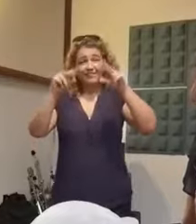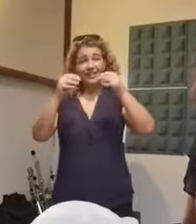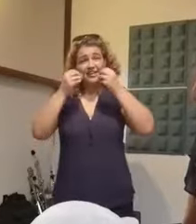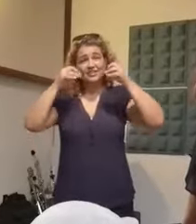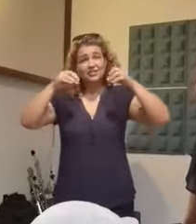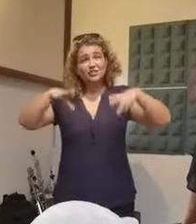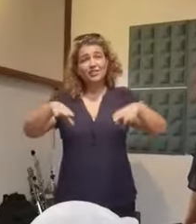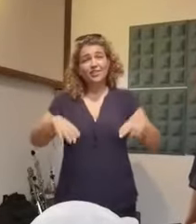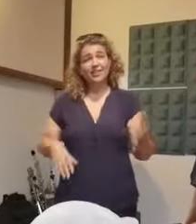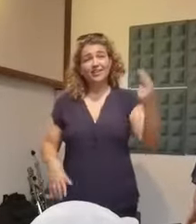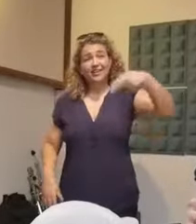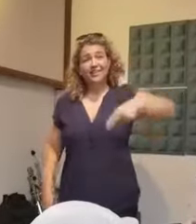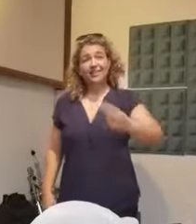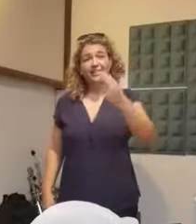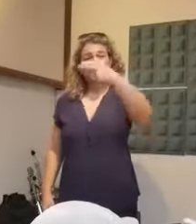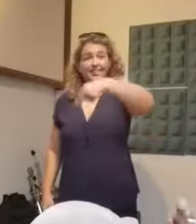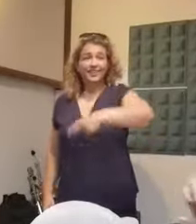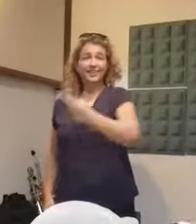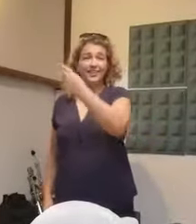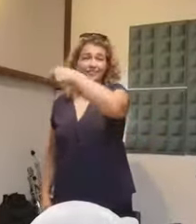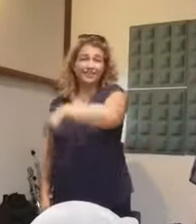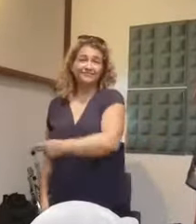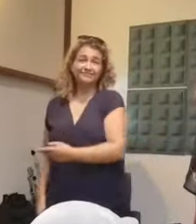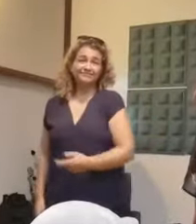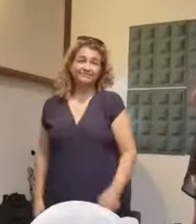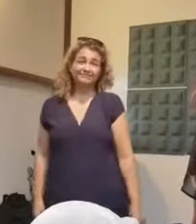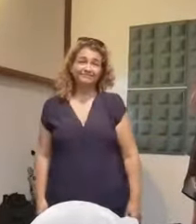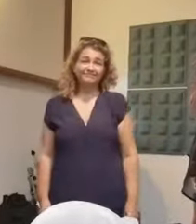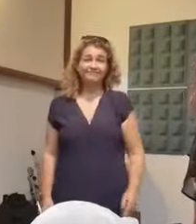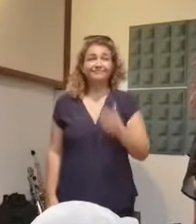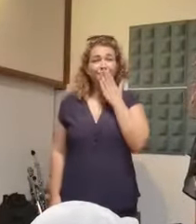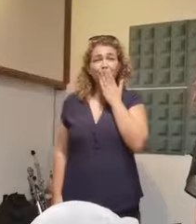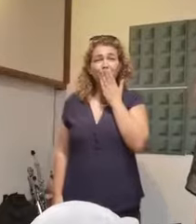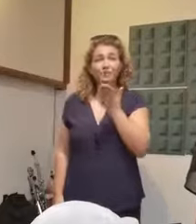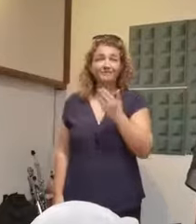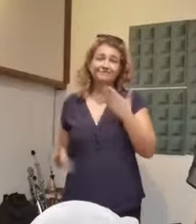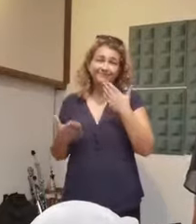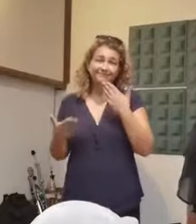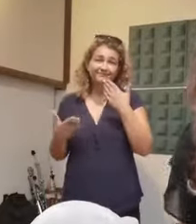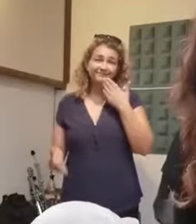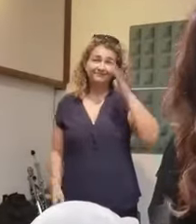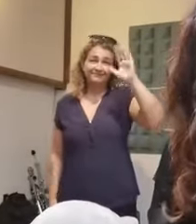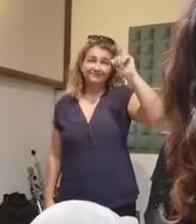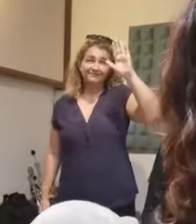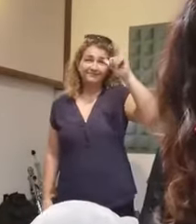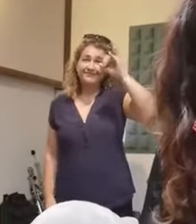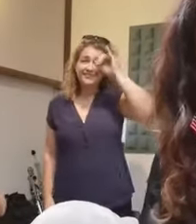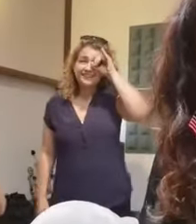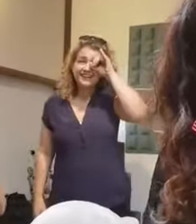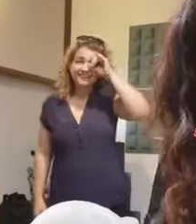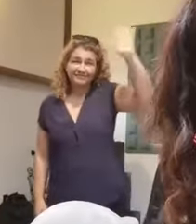Delfín. Un besito. Gracias y nos vemos en Instagram.